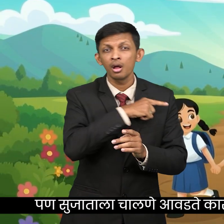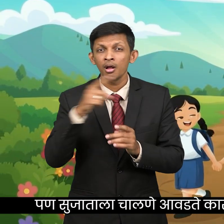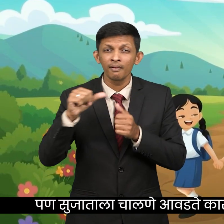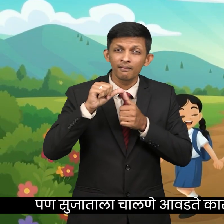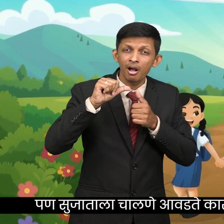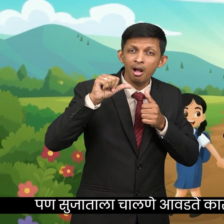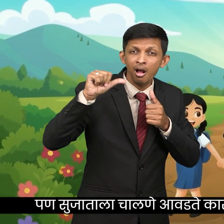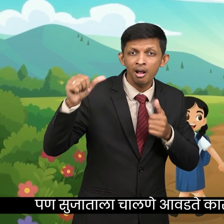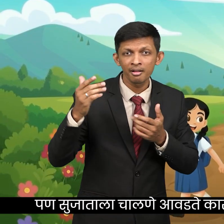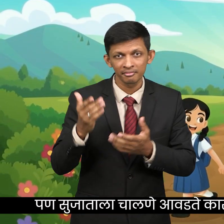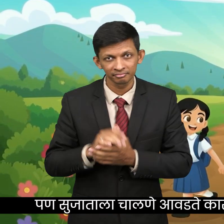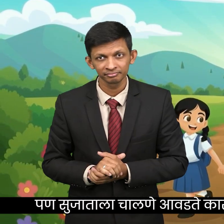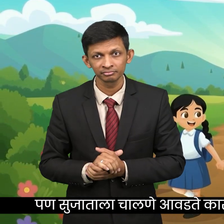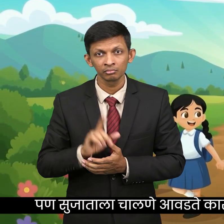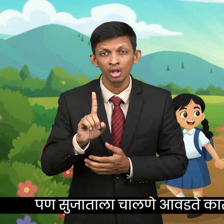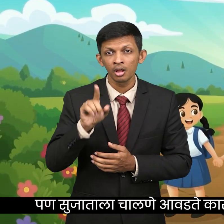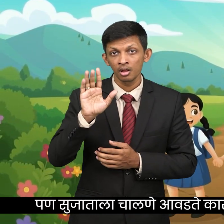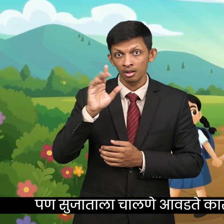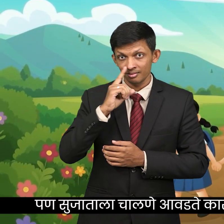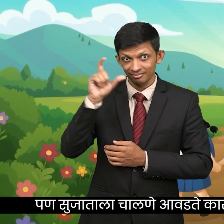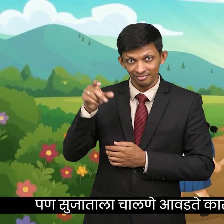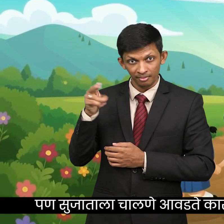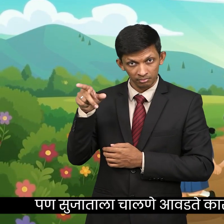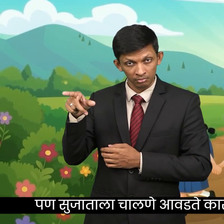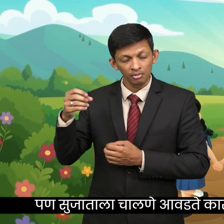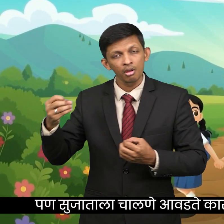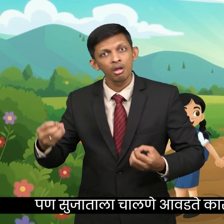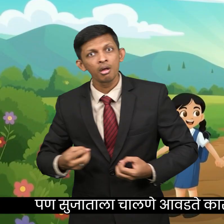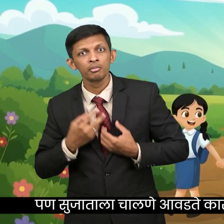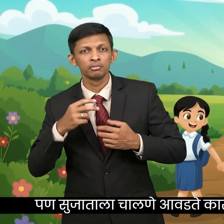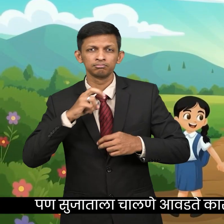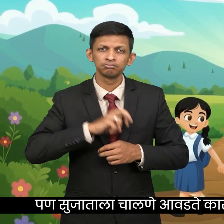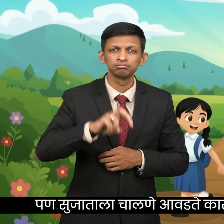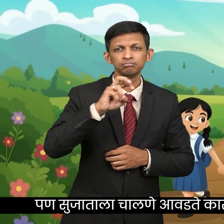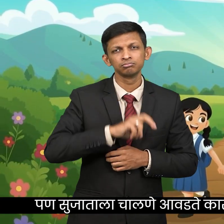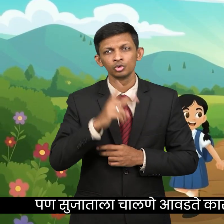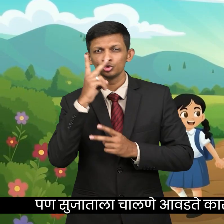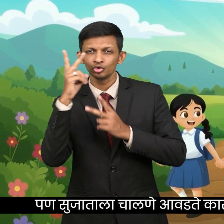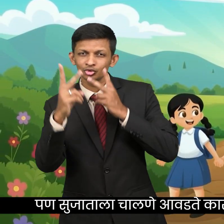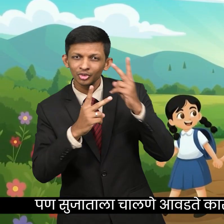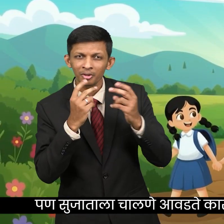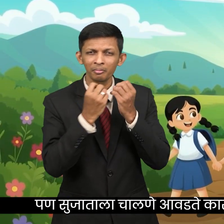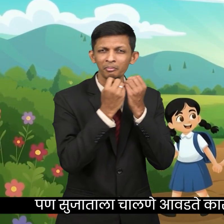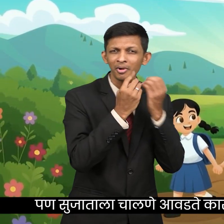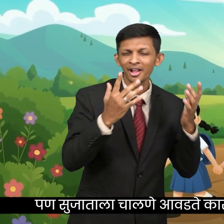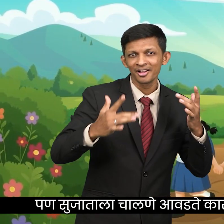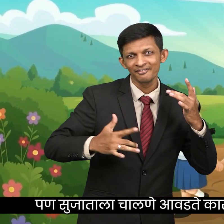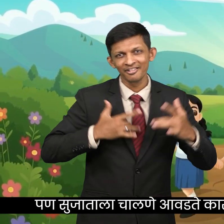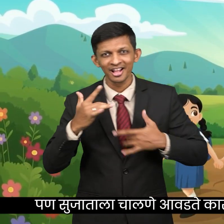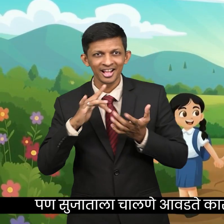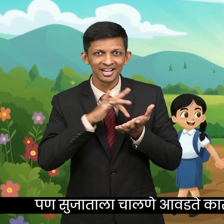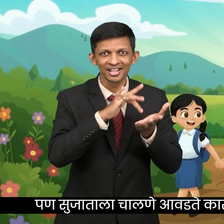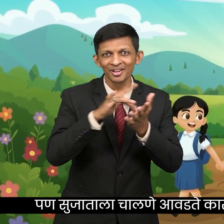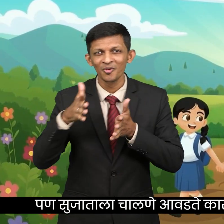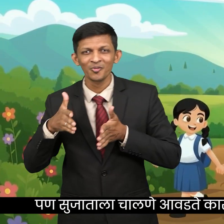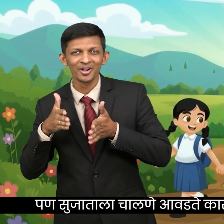पण सुजाताला चालणे आवडते कारण तिला वाटेत अनेक मनोरंजक